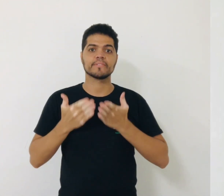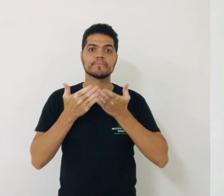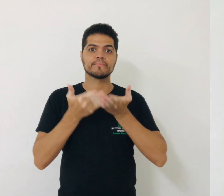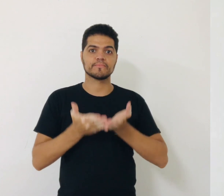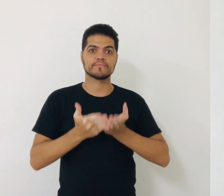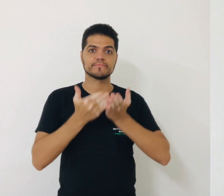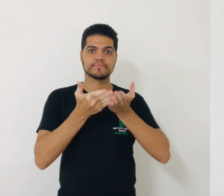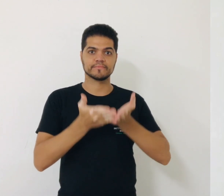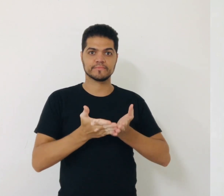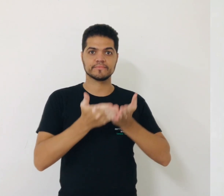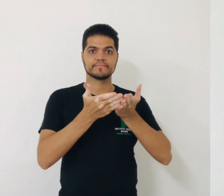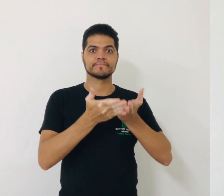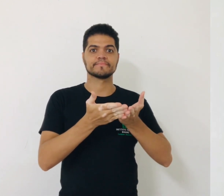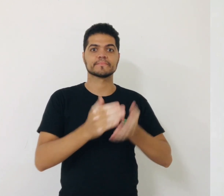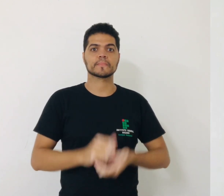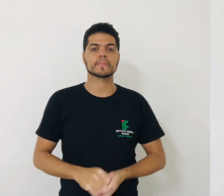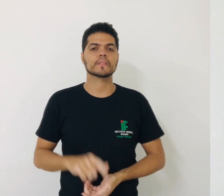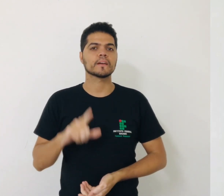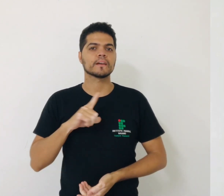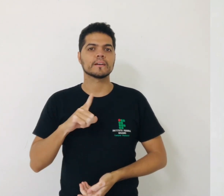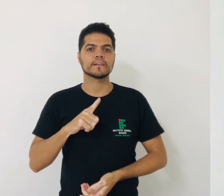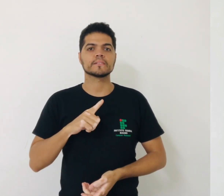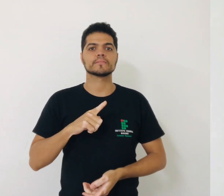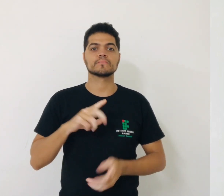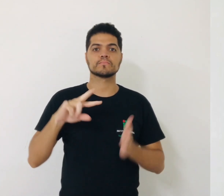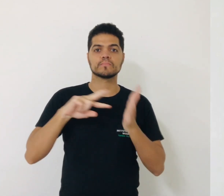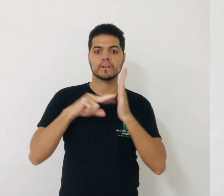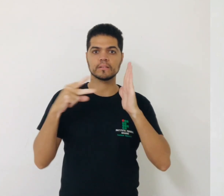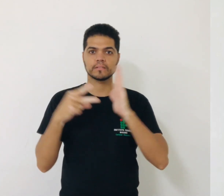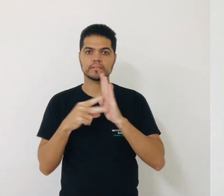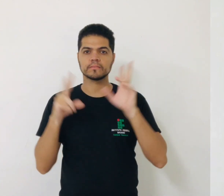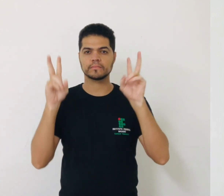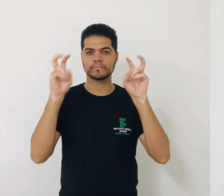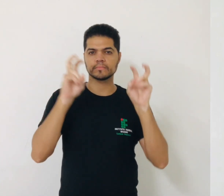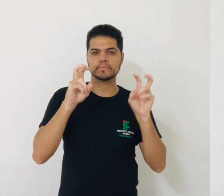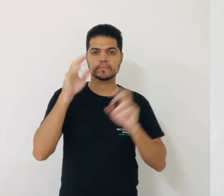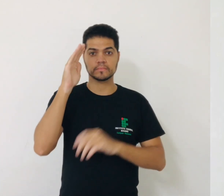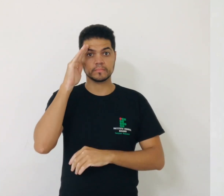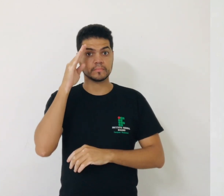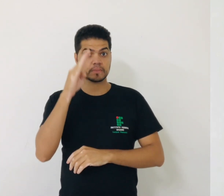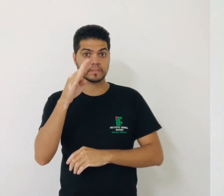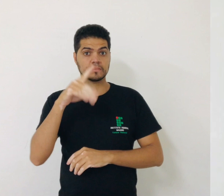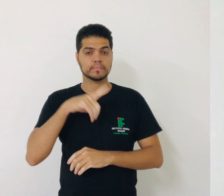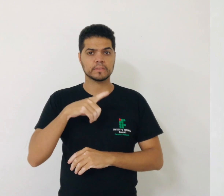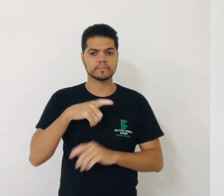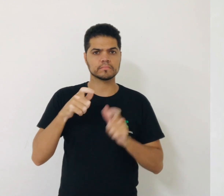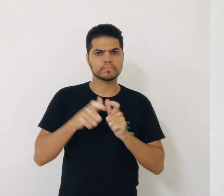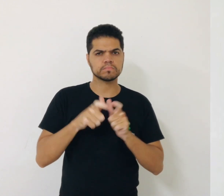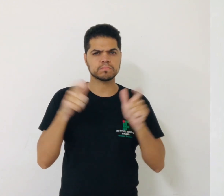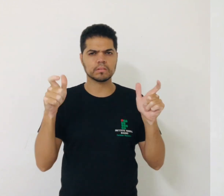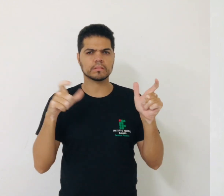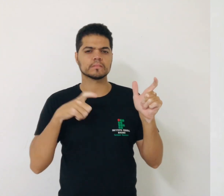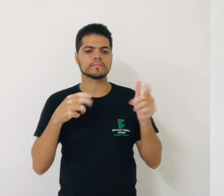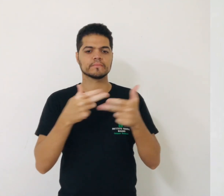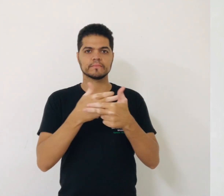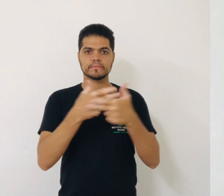Principais aspectos da hidrografia brasileira: grande incidência de rios torrenciais com uma